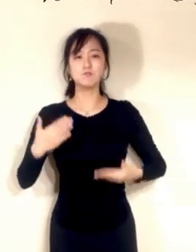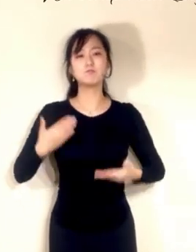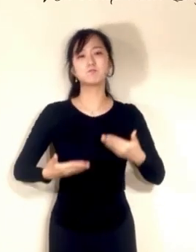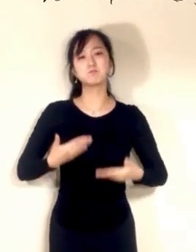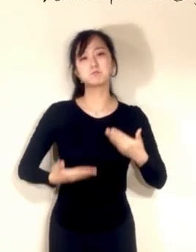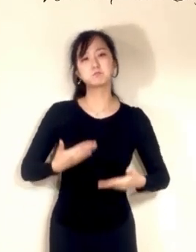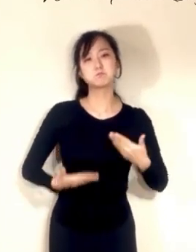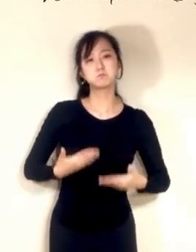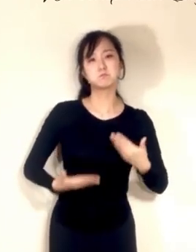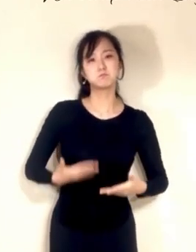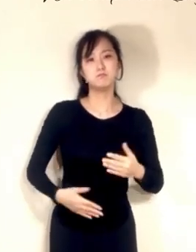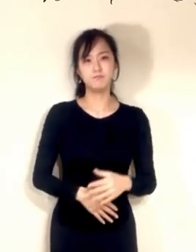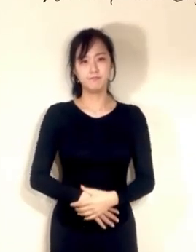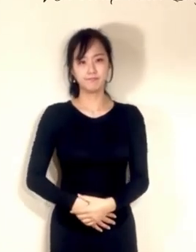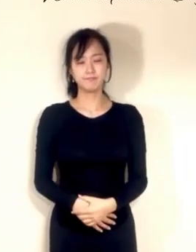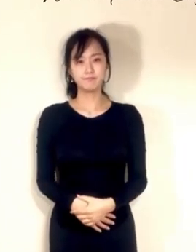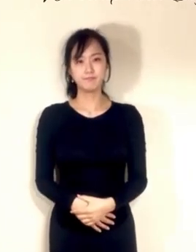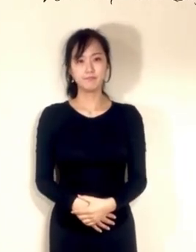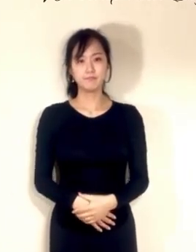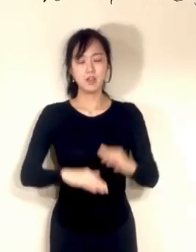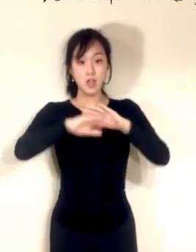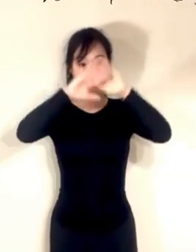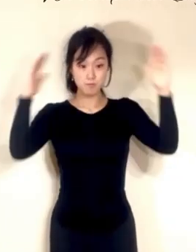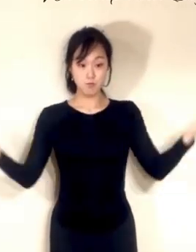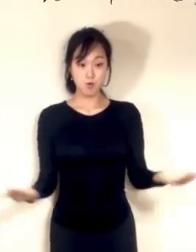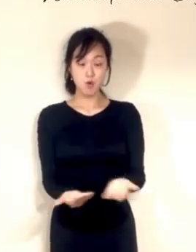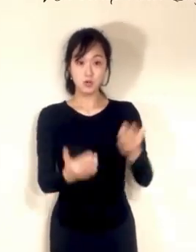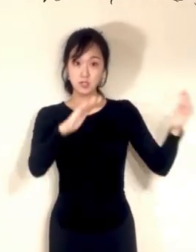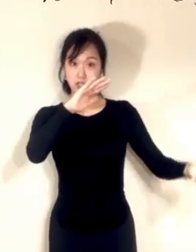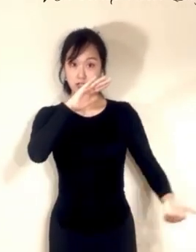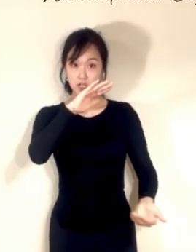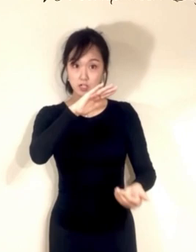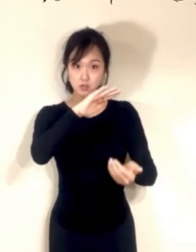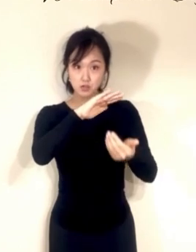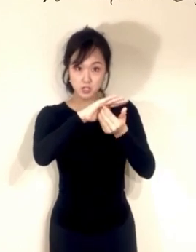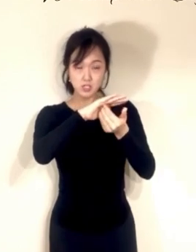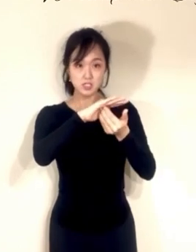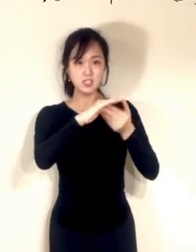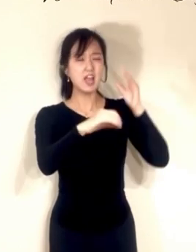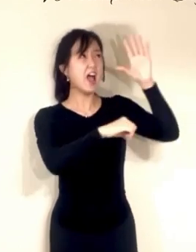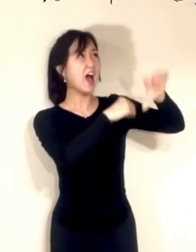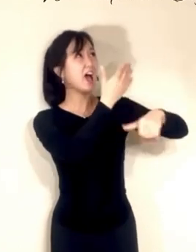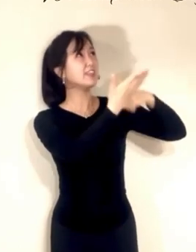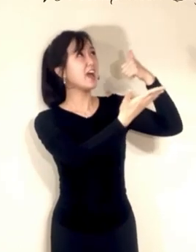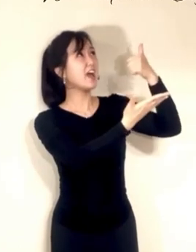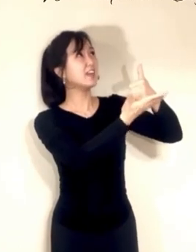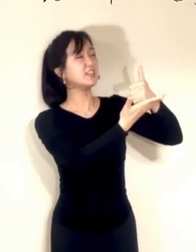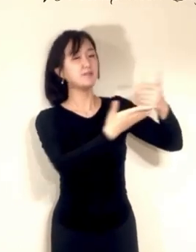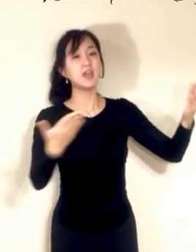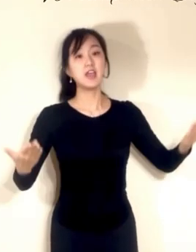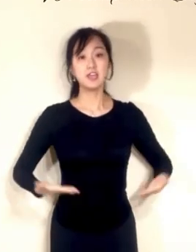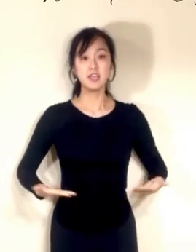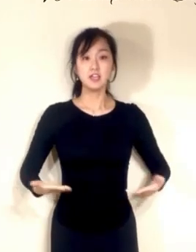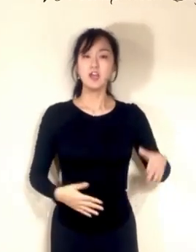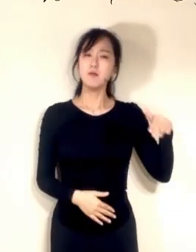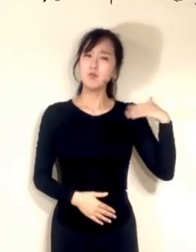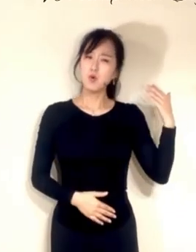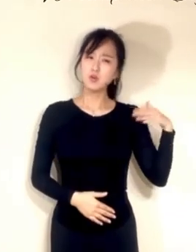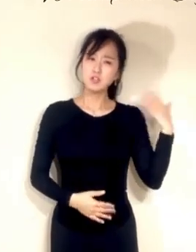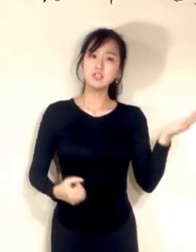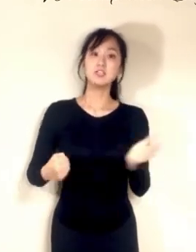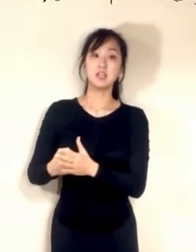분주합니다. 어리석은 일이죠. 만사를 성취하시며 이루시는 하나님의